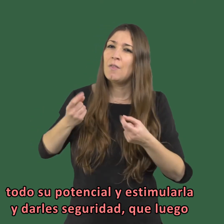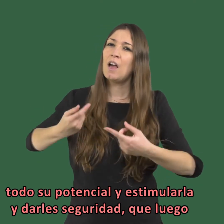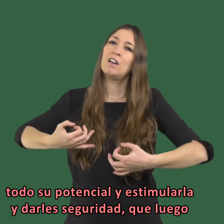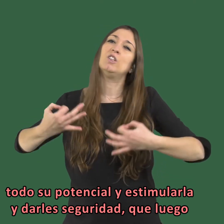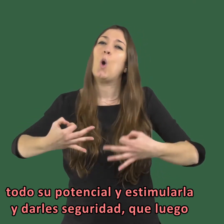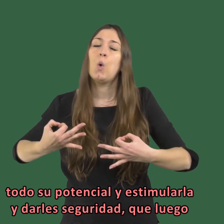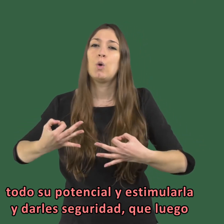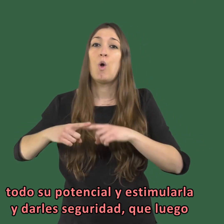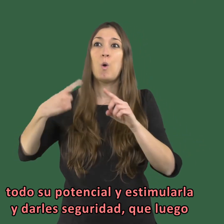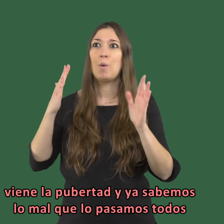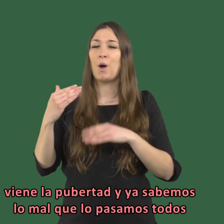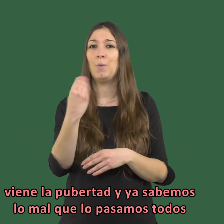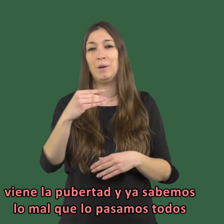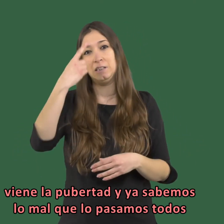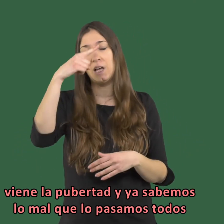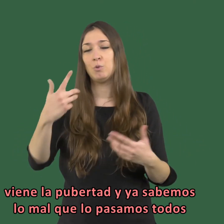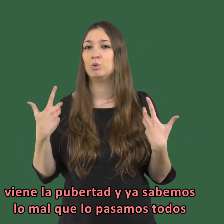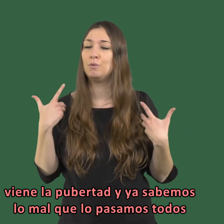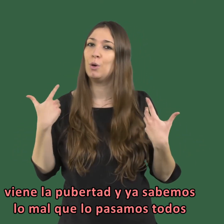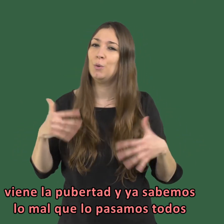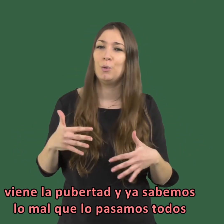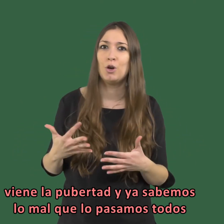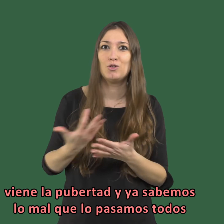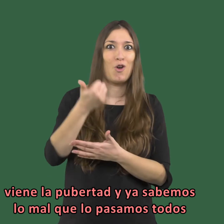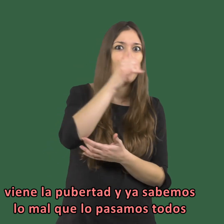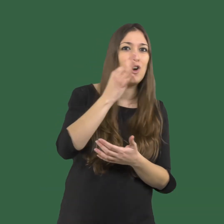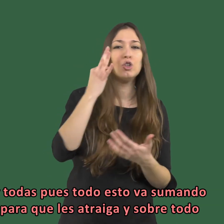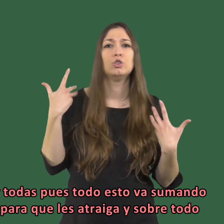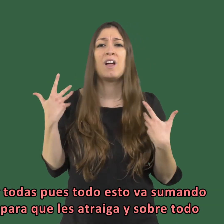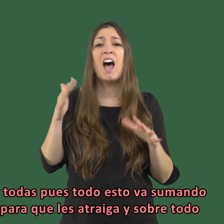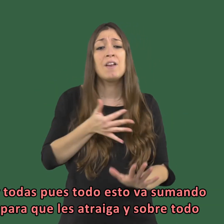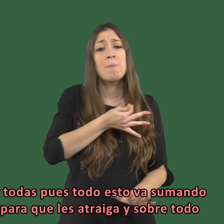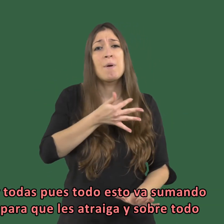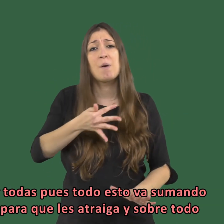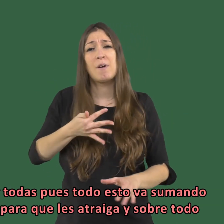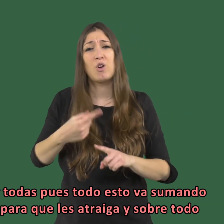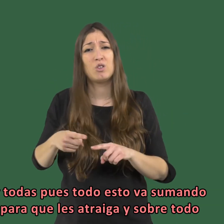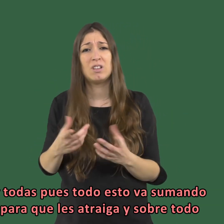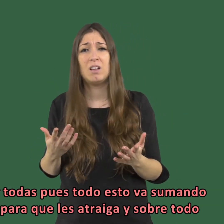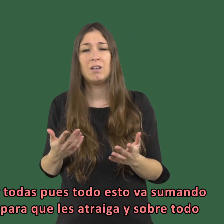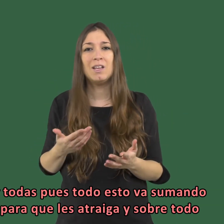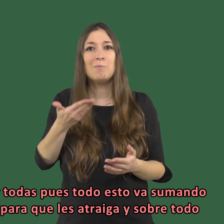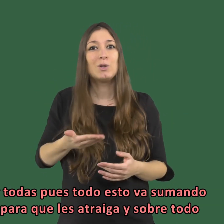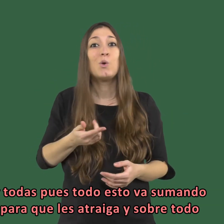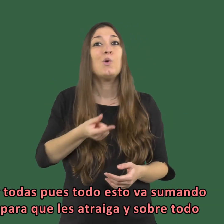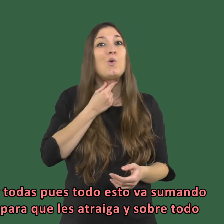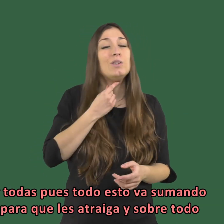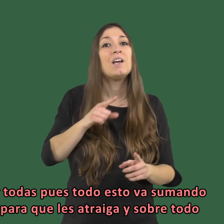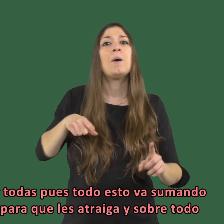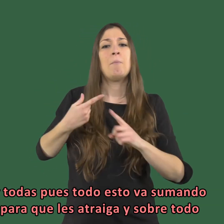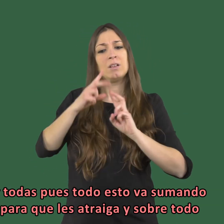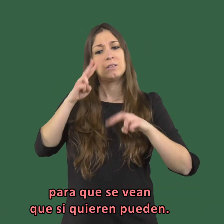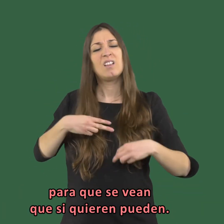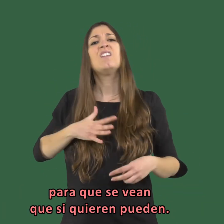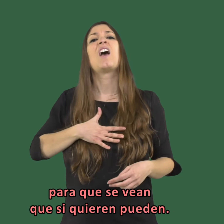darles seguridad, que luego viene la pubertad y ya sabemos lo mal que lo pasamos todos y todas, todo esto va sumando, ¿no? Para que les atraiga, y sobre